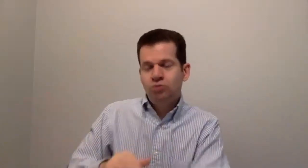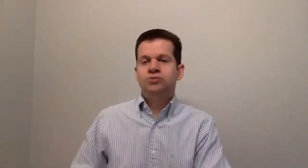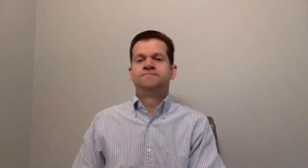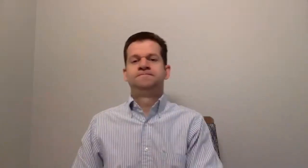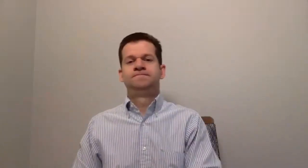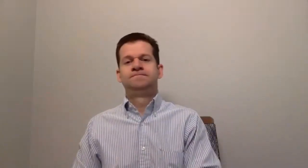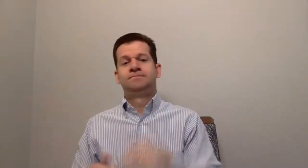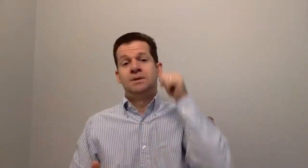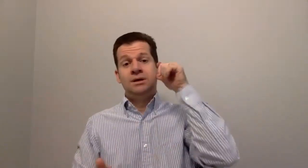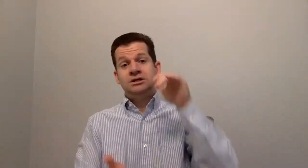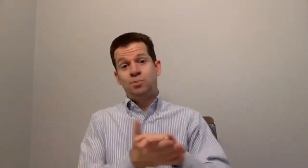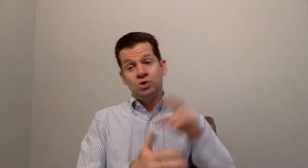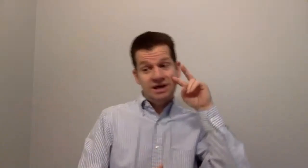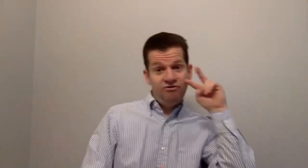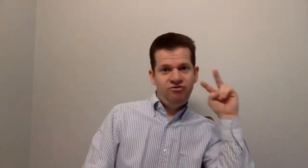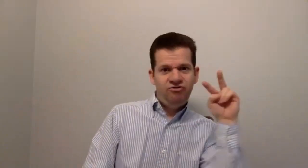Pronto. Esposa vê,